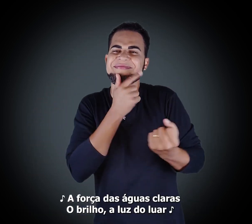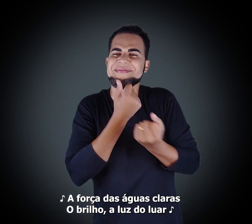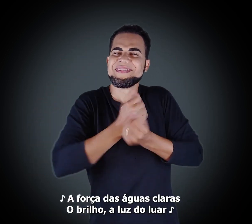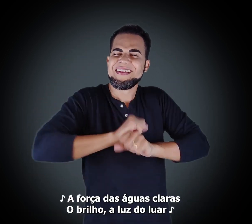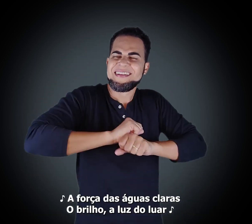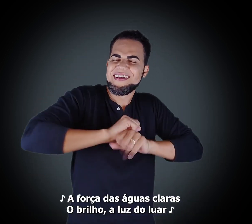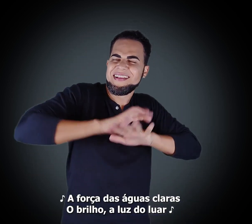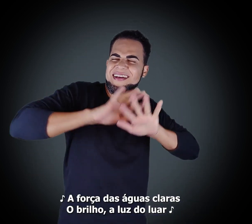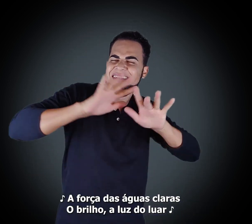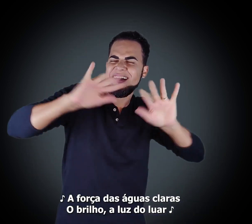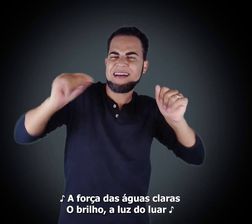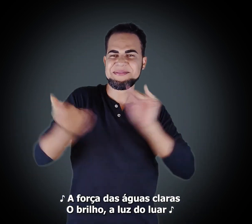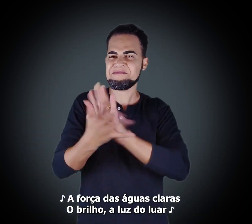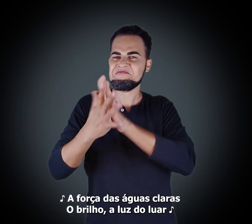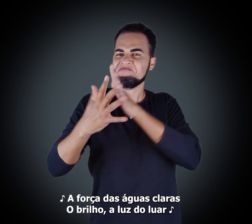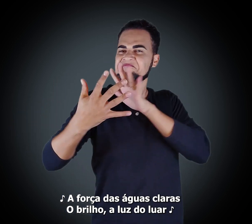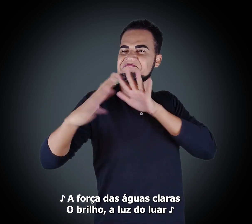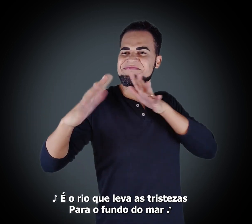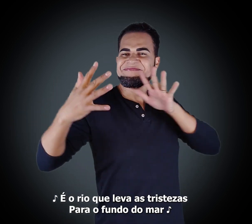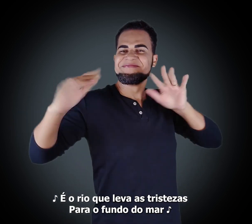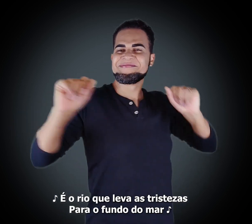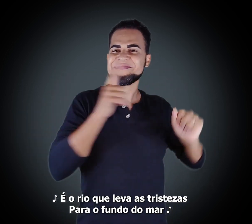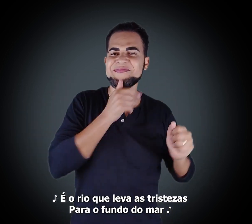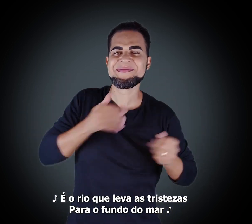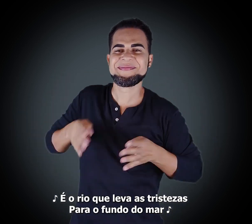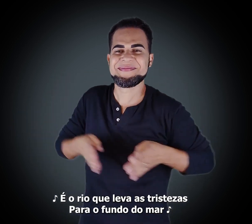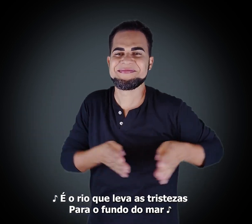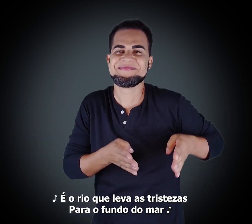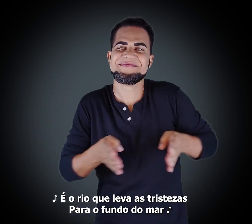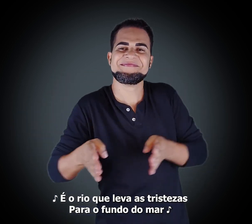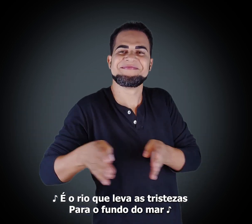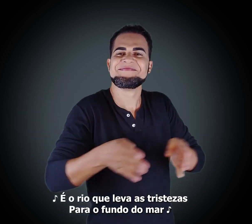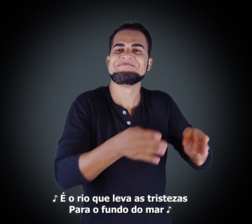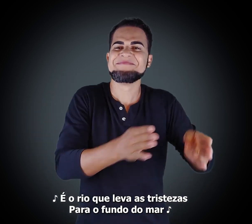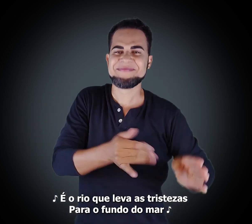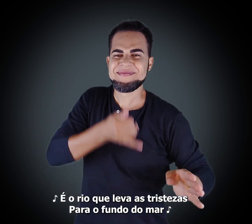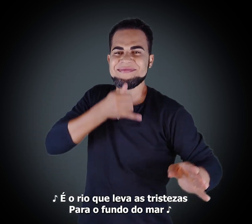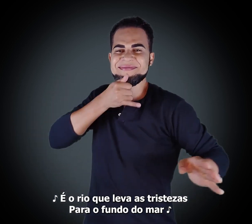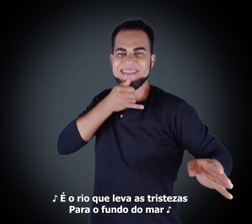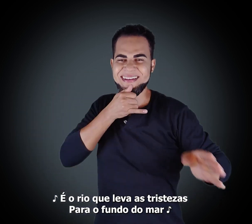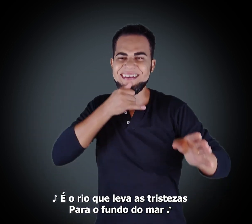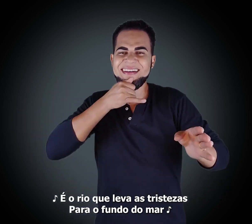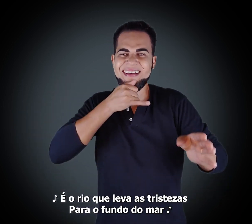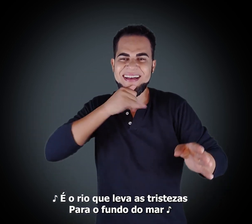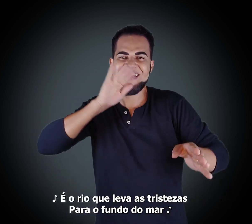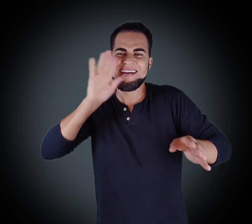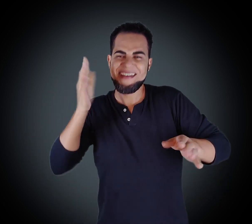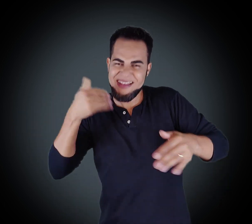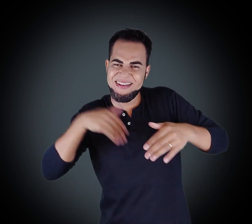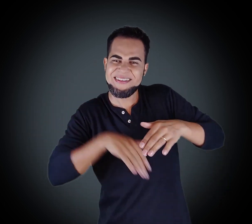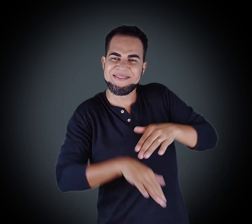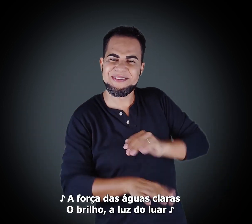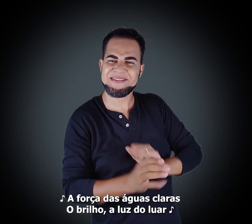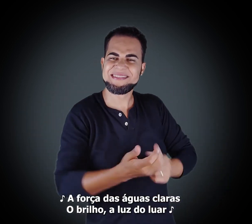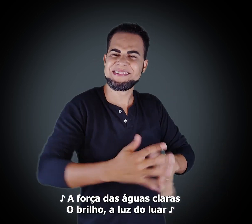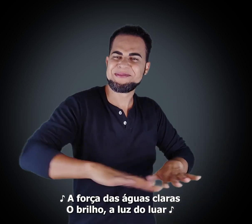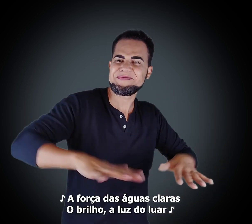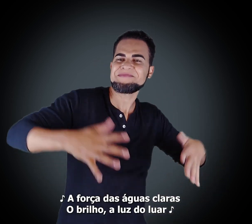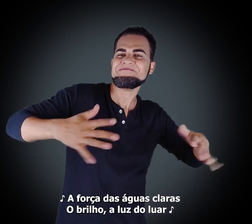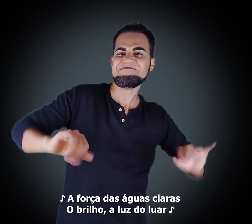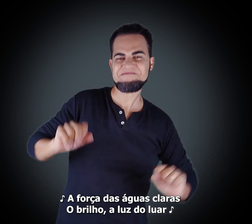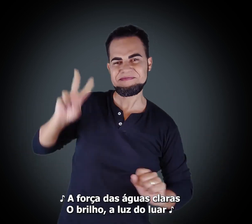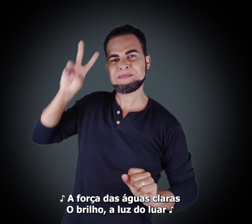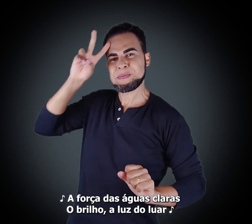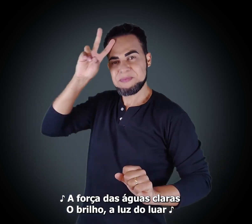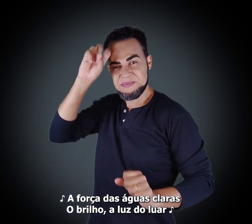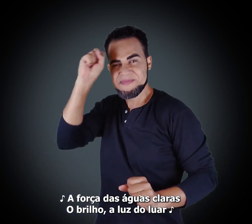claras, o brilho, a luz, o luar. É o rio que leva as tristezas pro fundo do mar. A